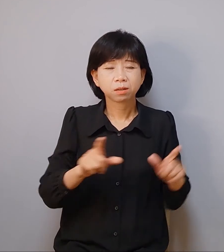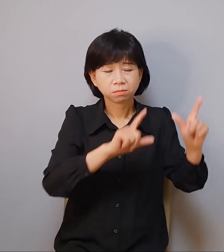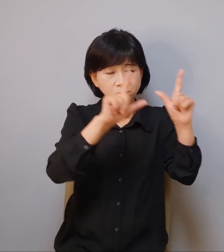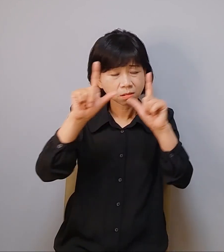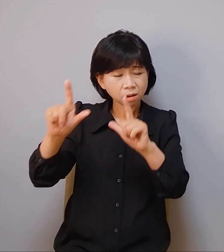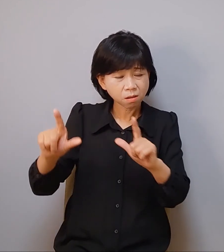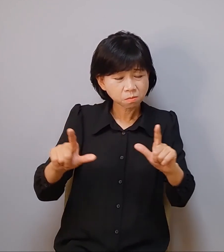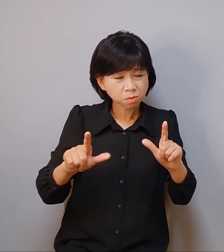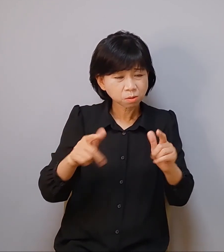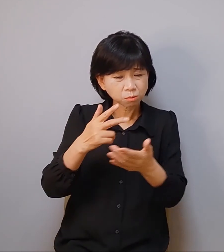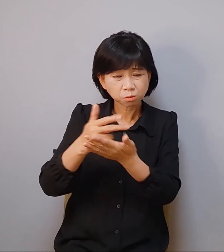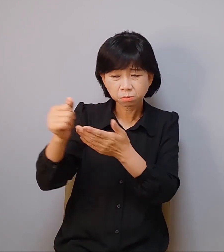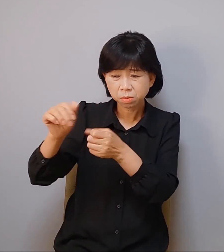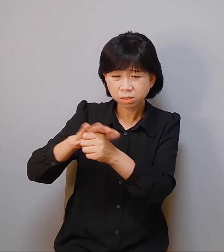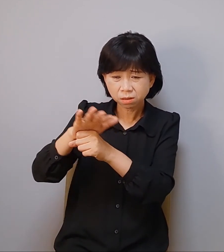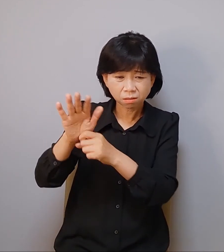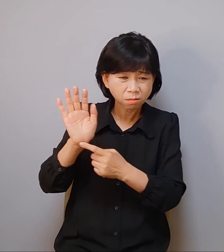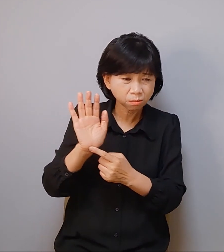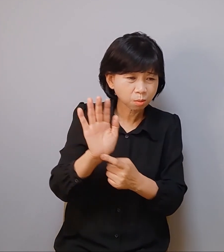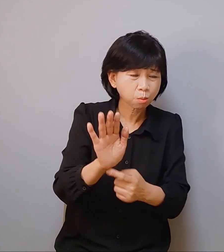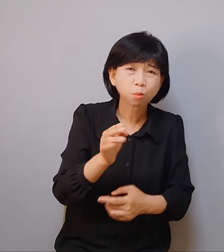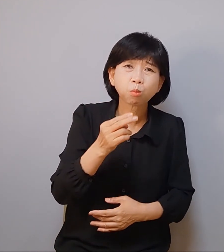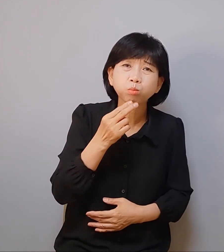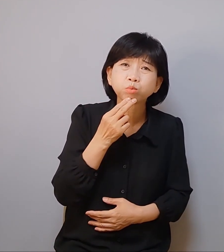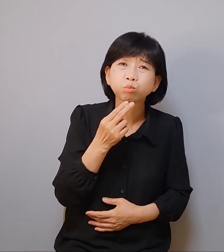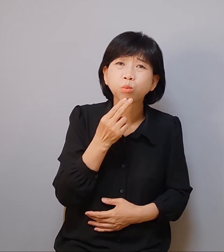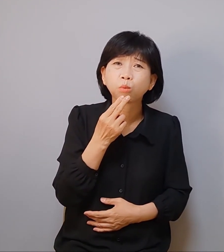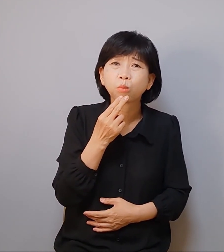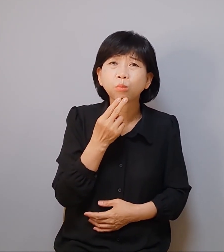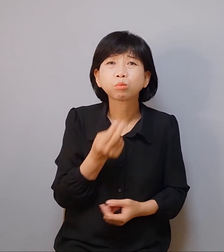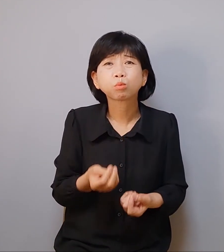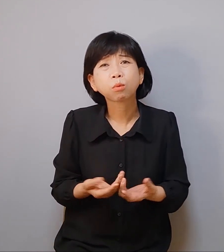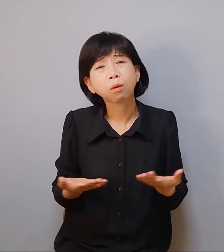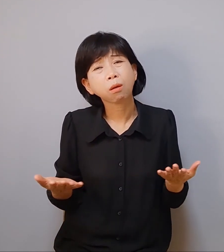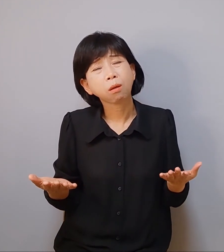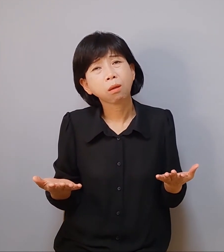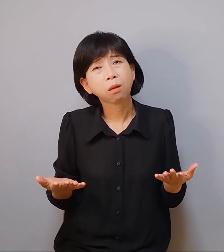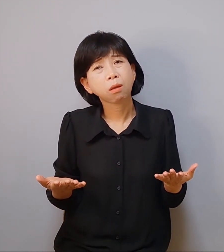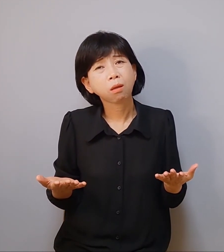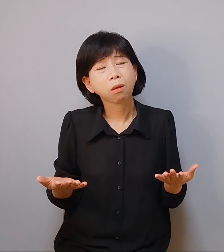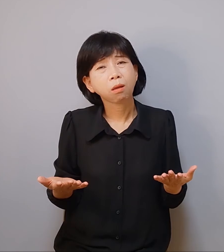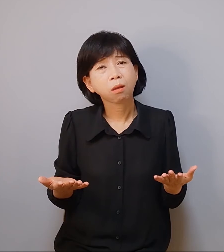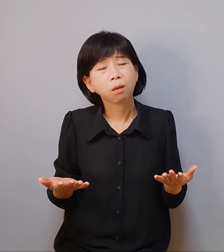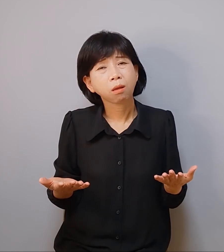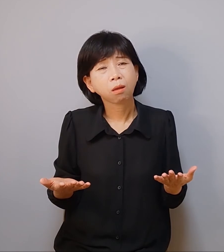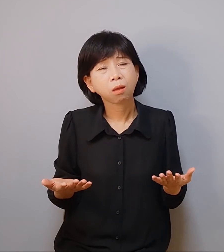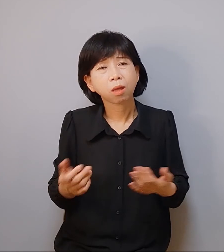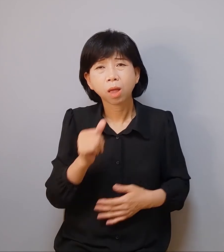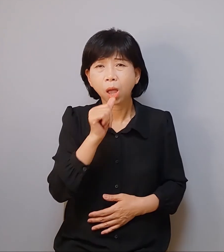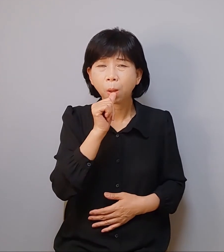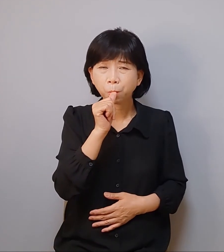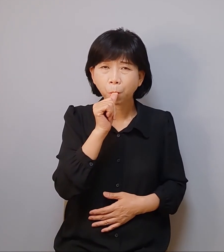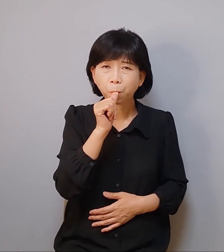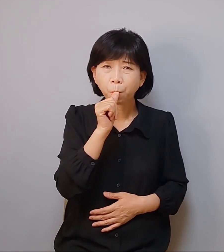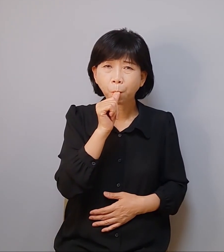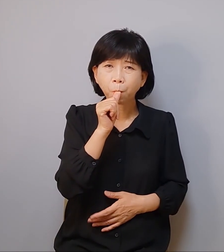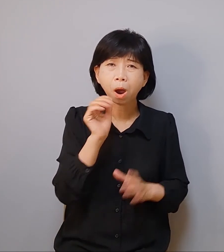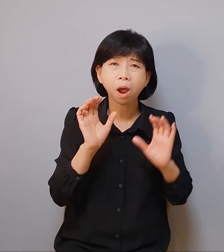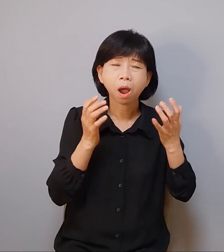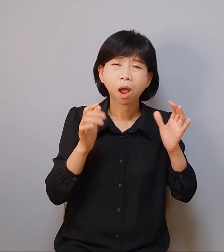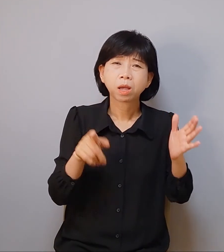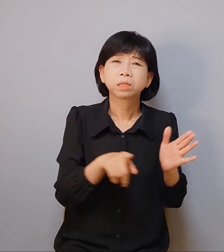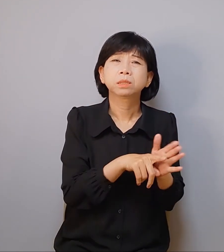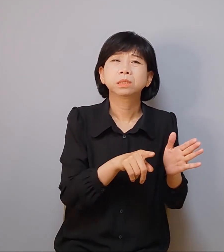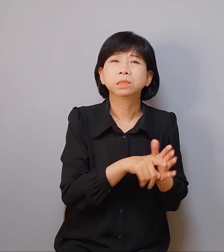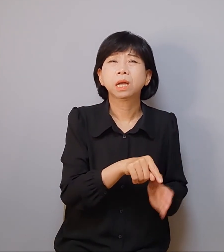그러면 죄송합니다. 아직 미성숙한 거예요. 그 신앙이 틀렸다,